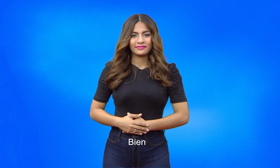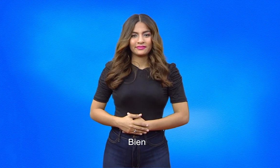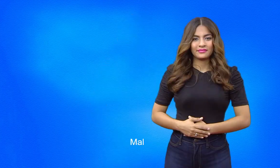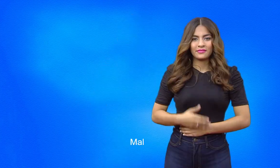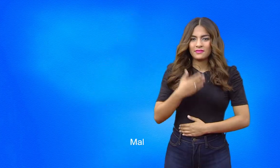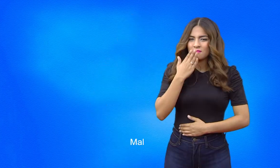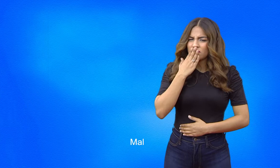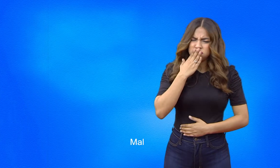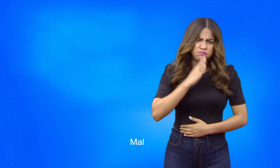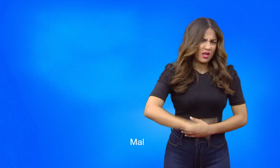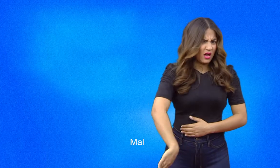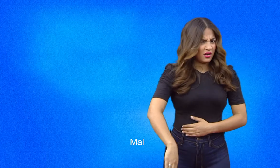Mal.